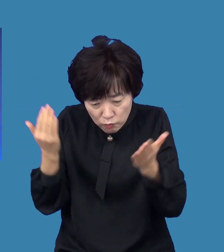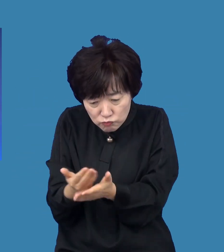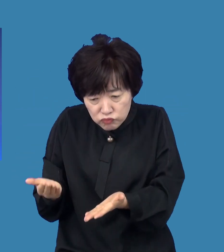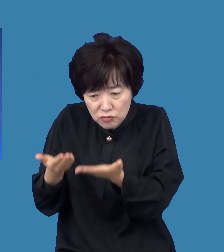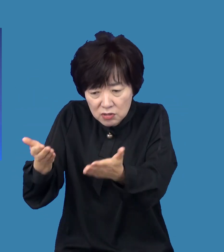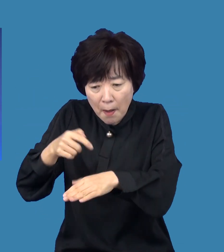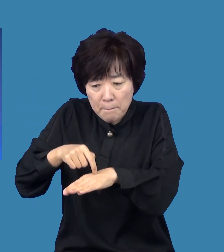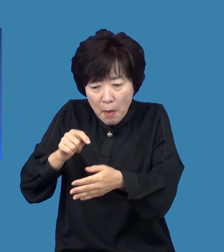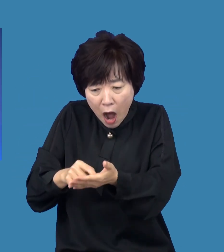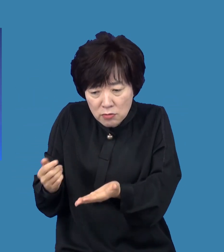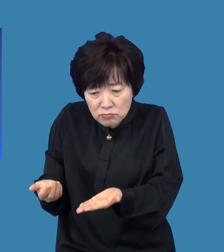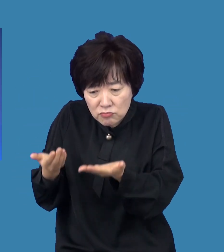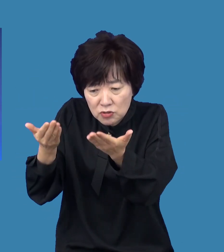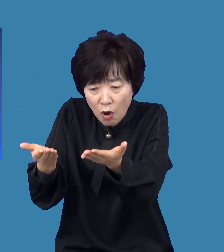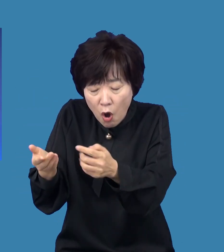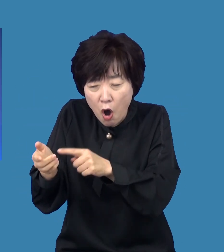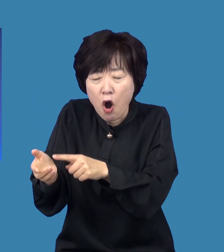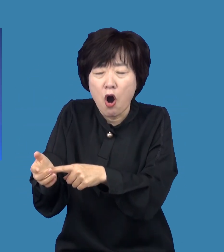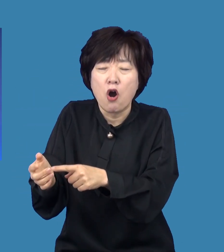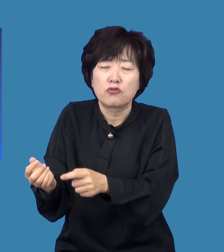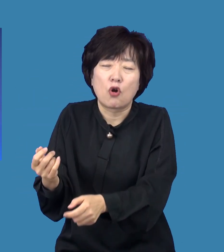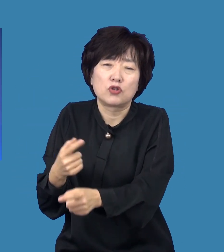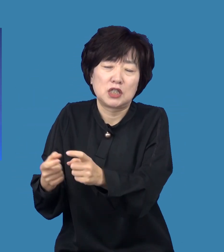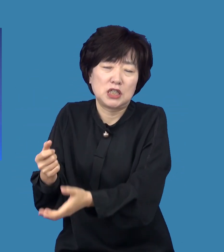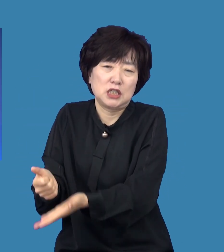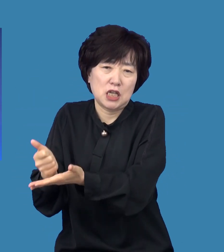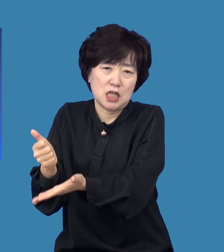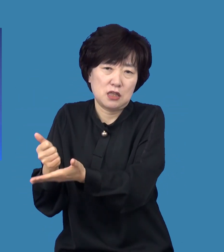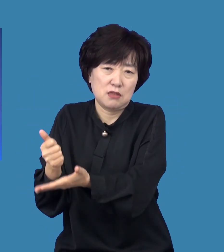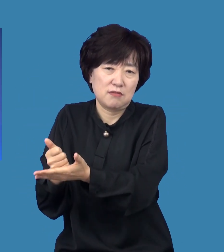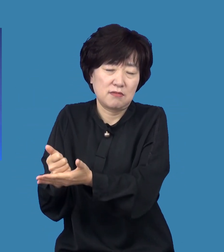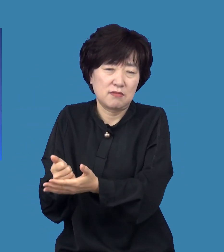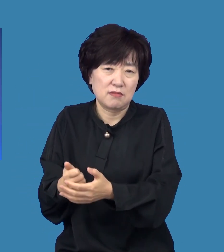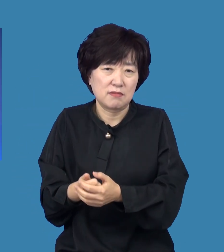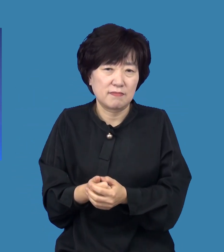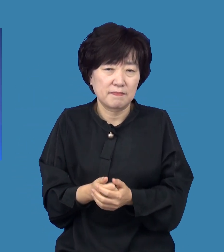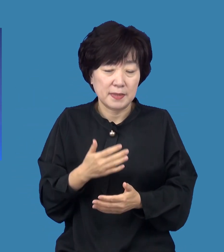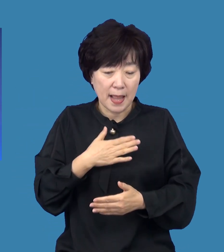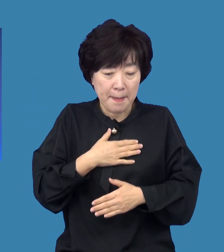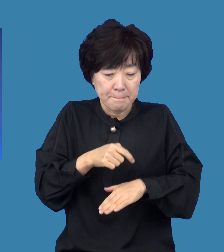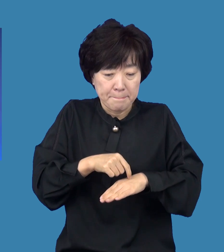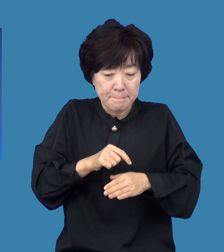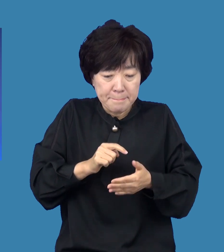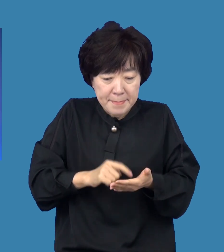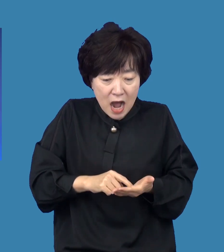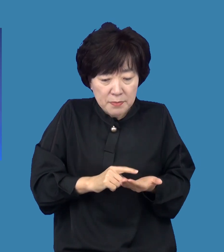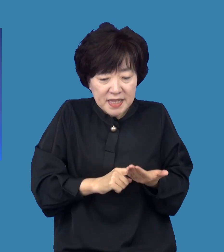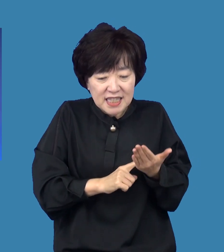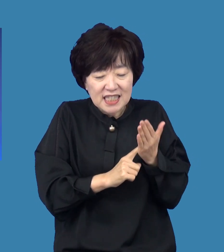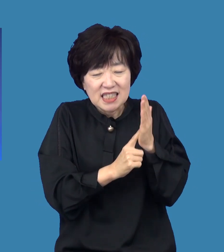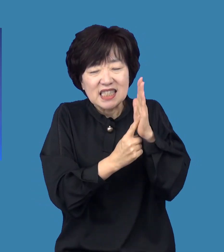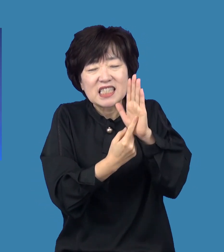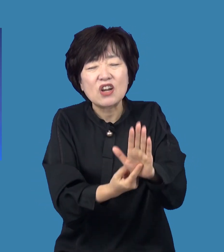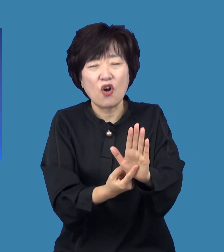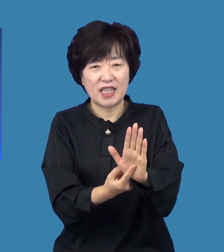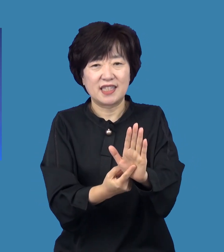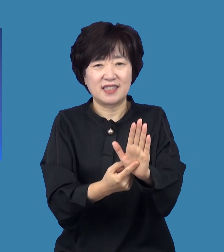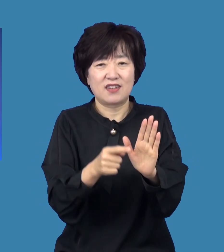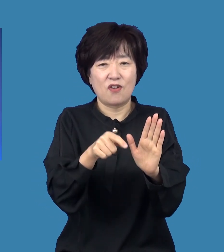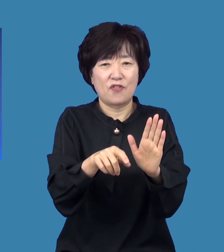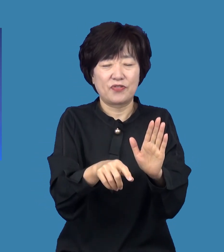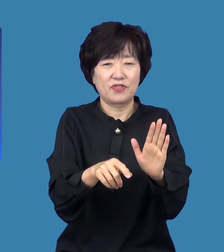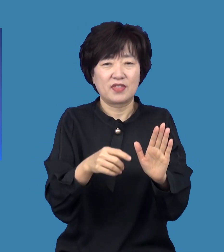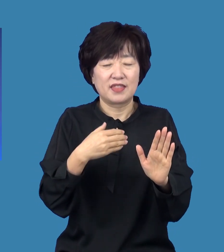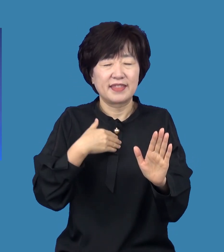실려서 표현되는 거기 때문에, 실제로 액션이 일어나는 것이기 때문에 그것이 우리의 영성과 우리의